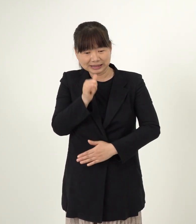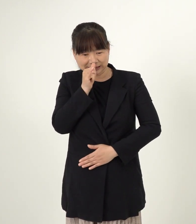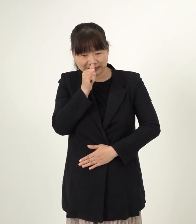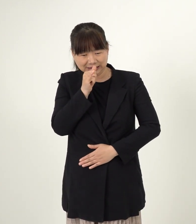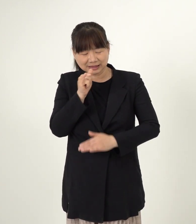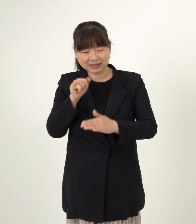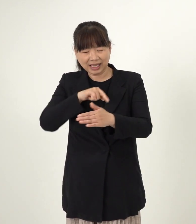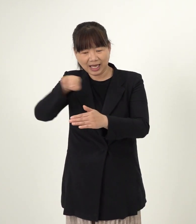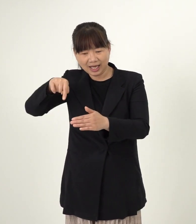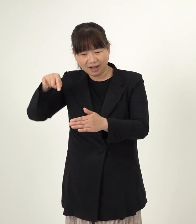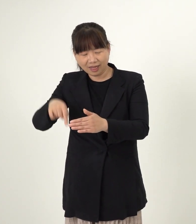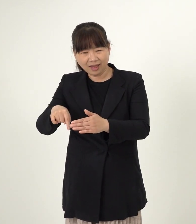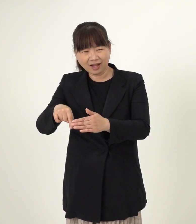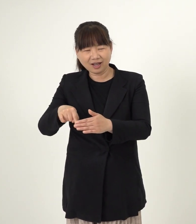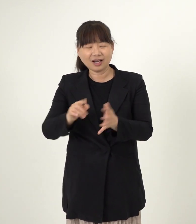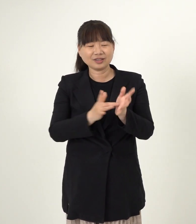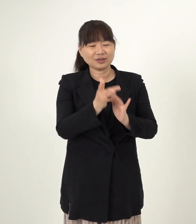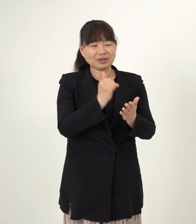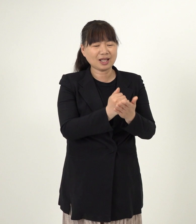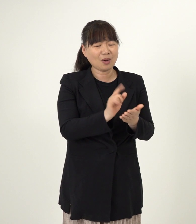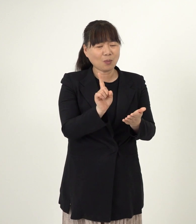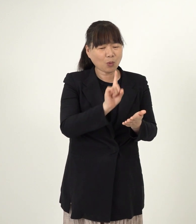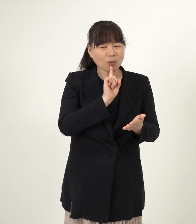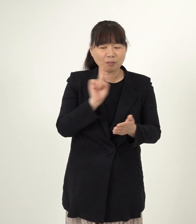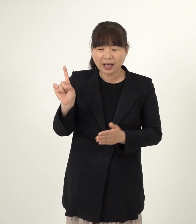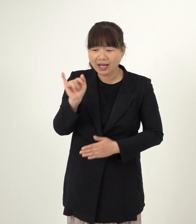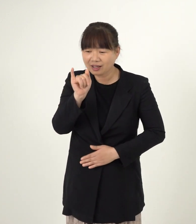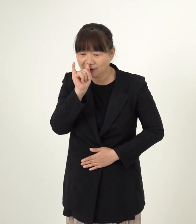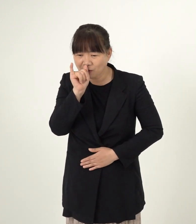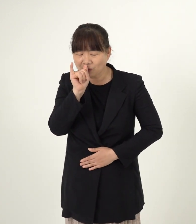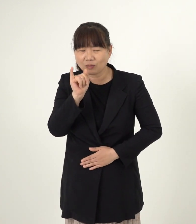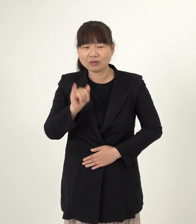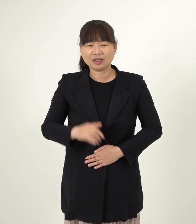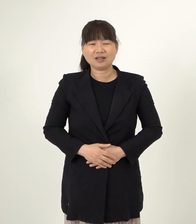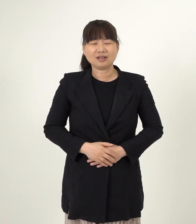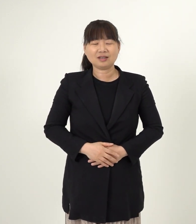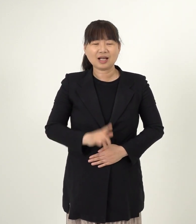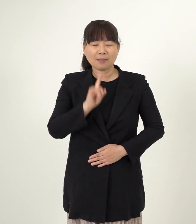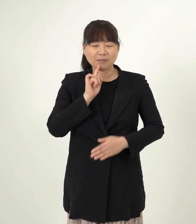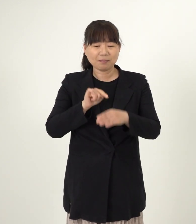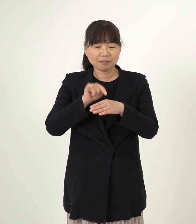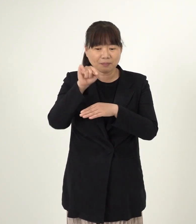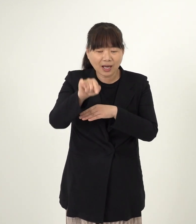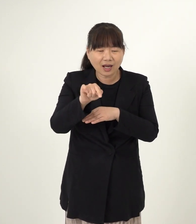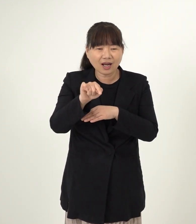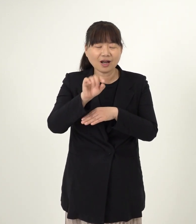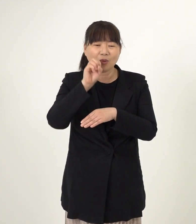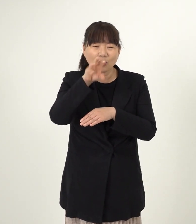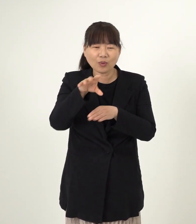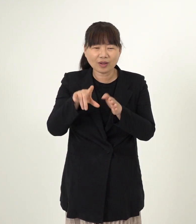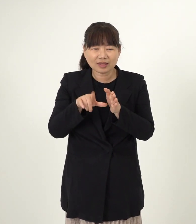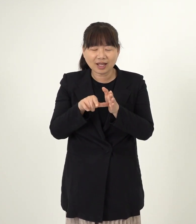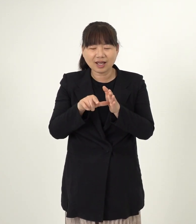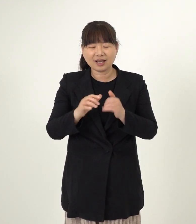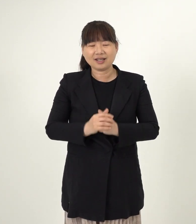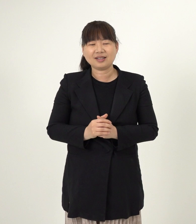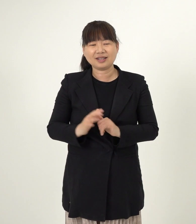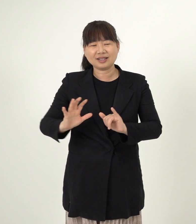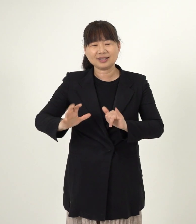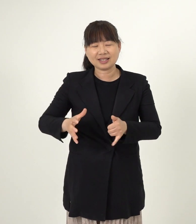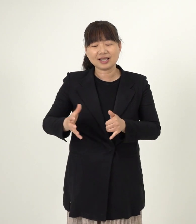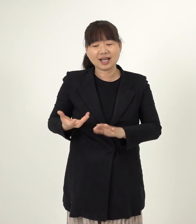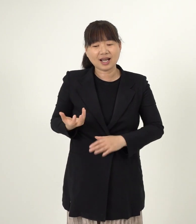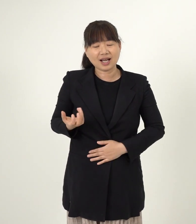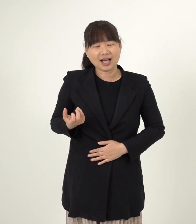그에 관한 어떠한 말을 하든 간에 입 밖으로 나오는 순간 이 세계가